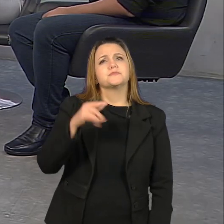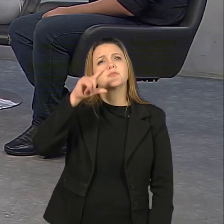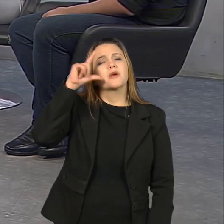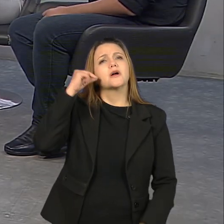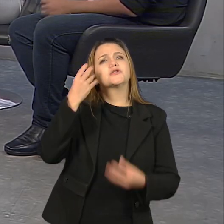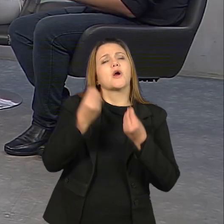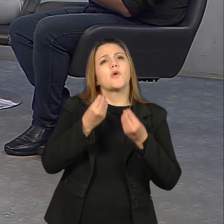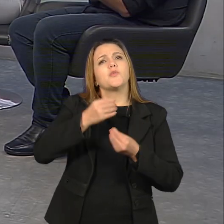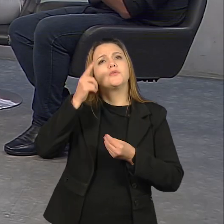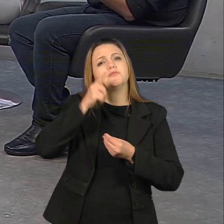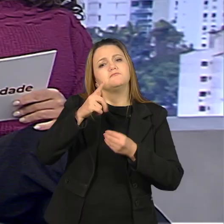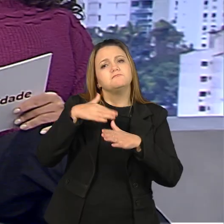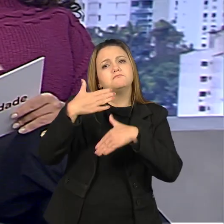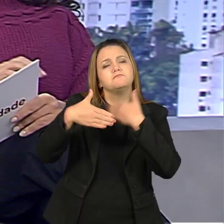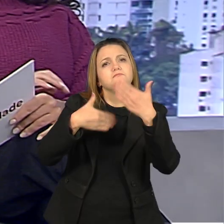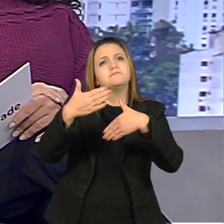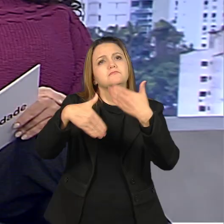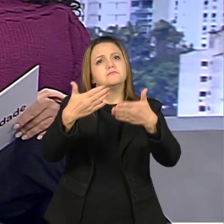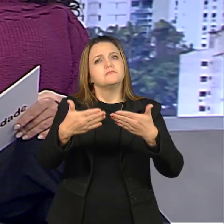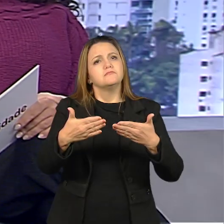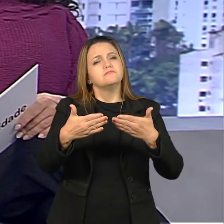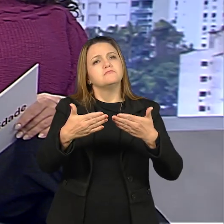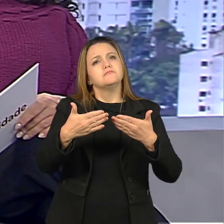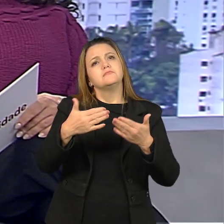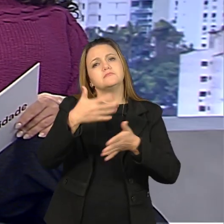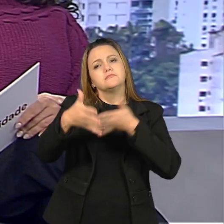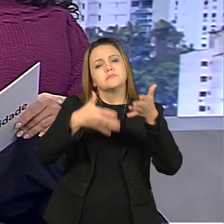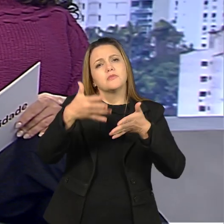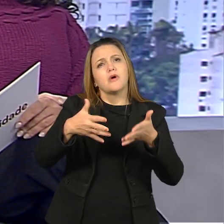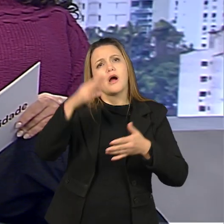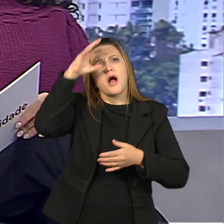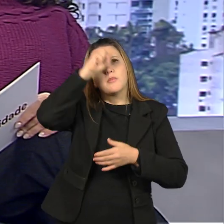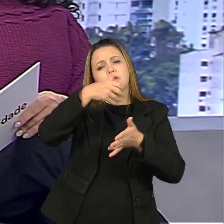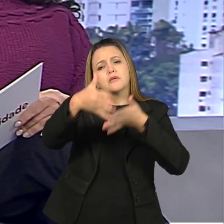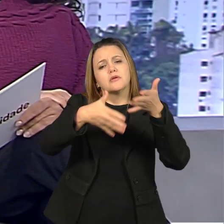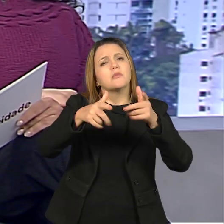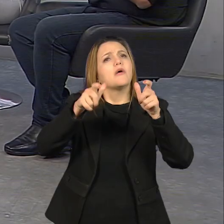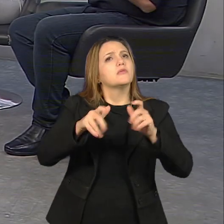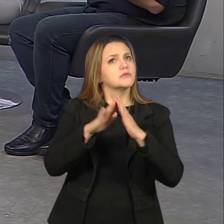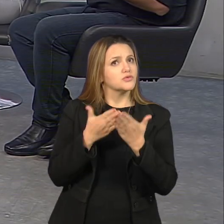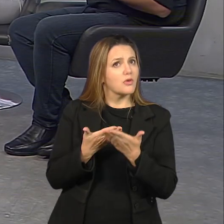língua brasileira de sinais e onde você aprendeu? Foi na escola?